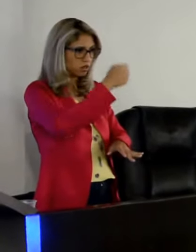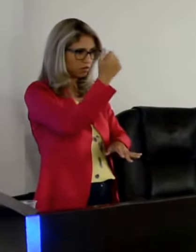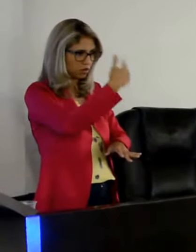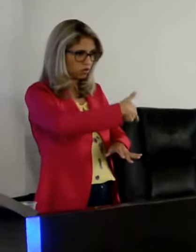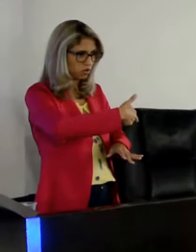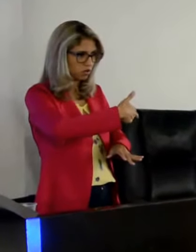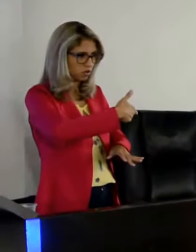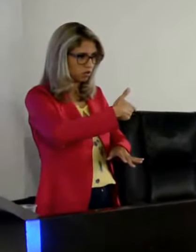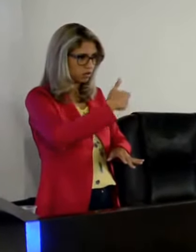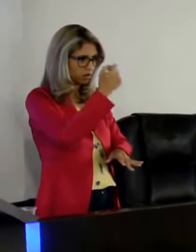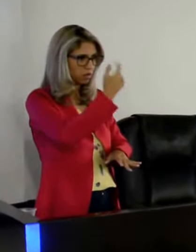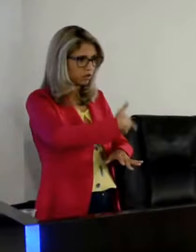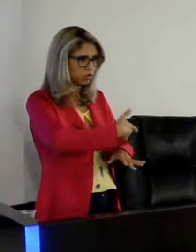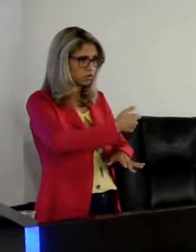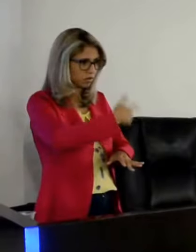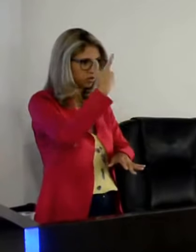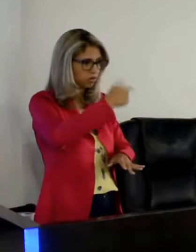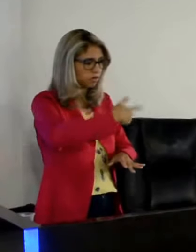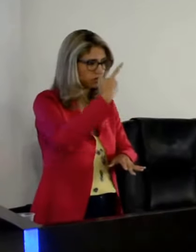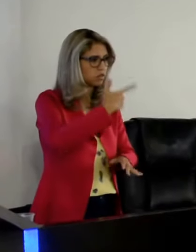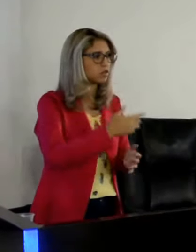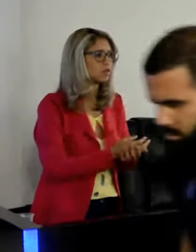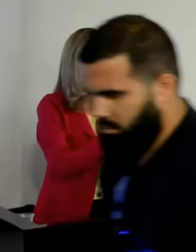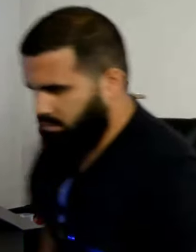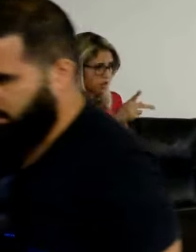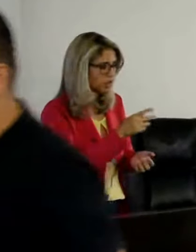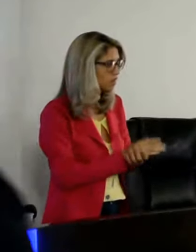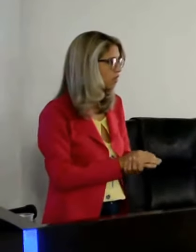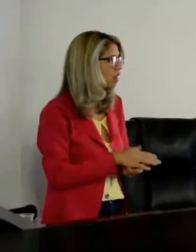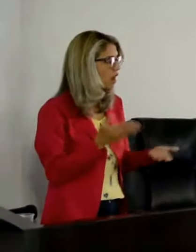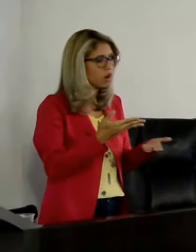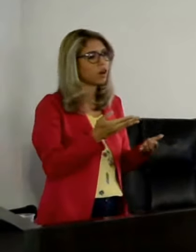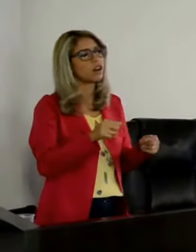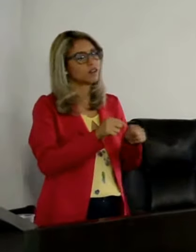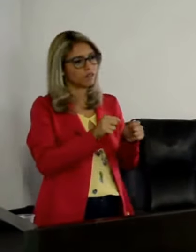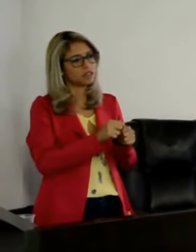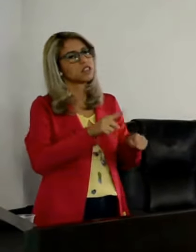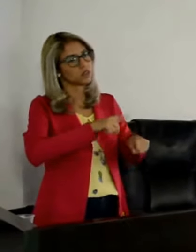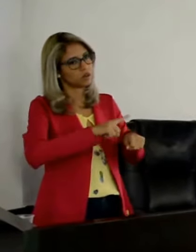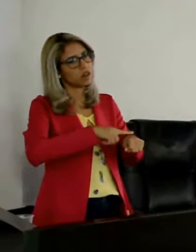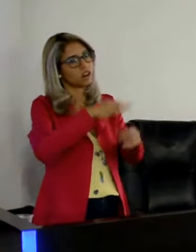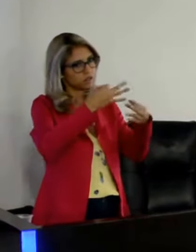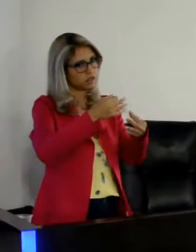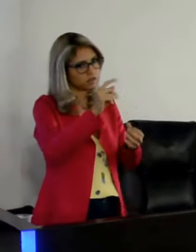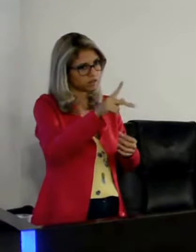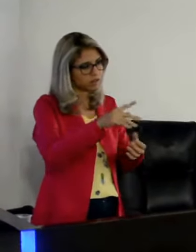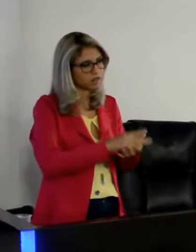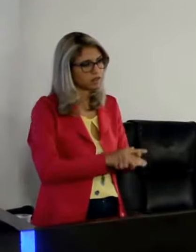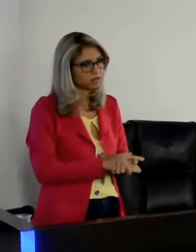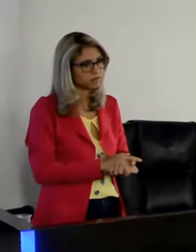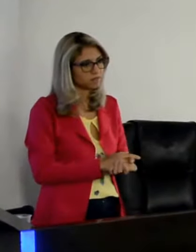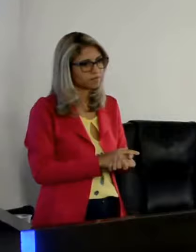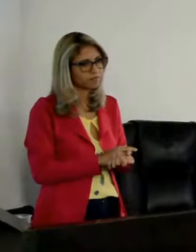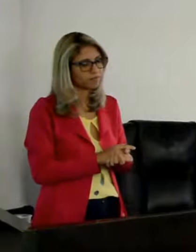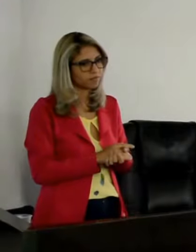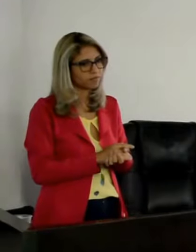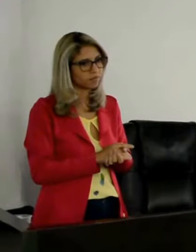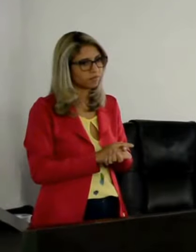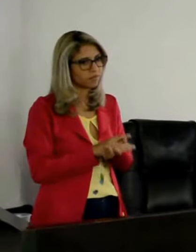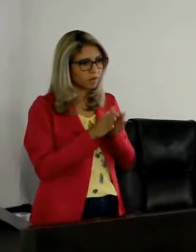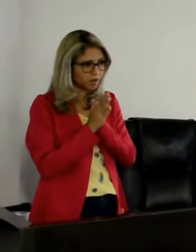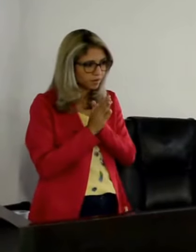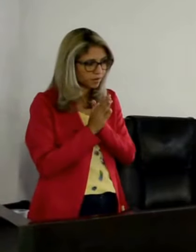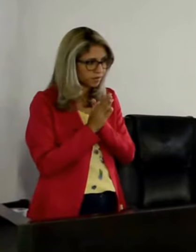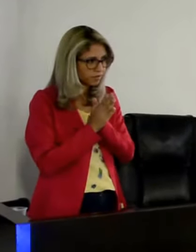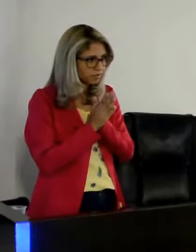de meio-dia e 15. Então, estamos aqui cumprindo com o nosso horário. Peço só para que a gente possa encerrar.